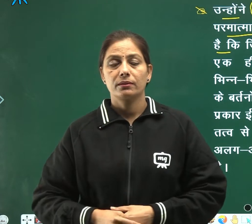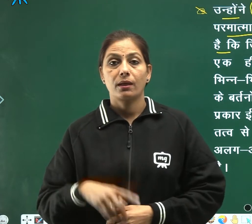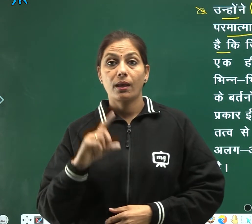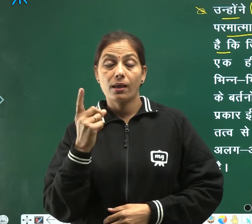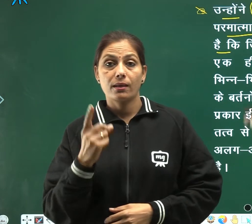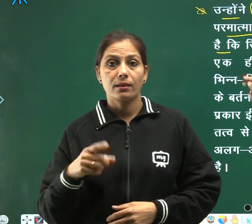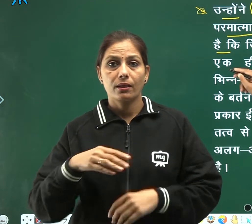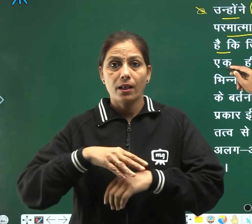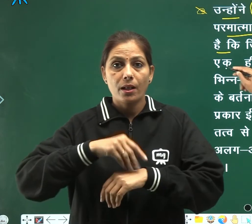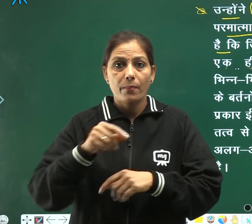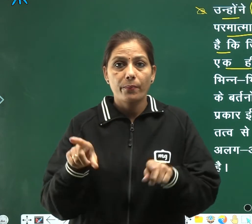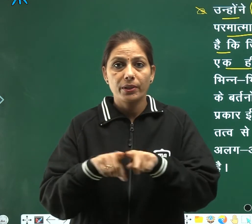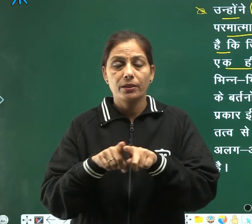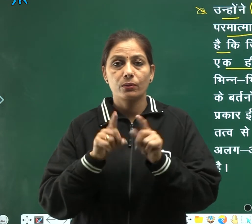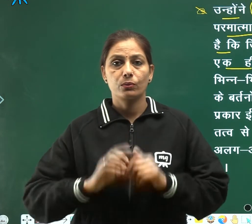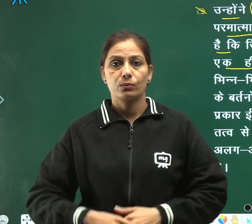एक ही मिट्टी को